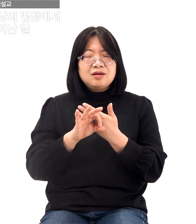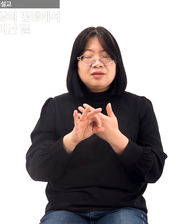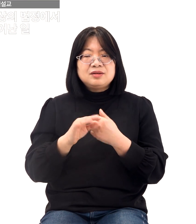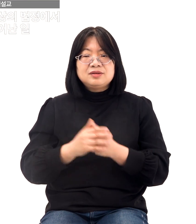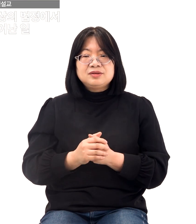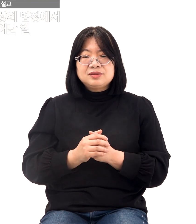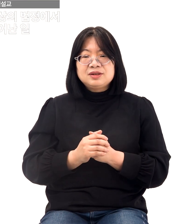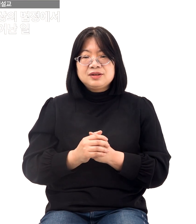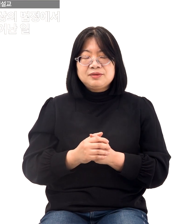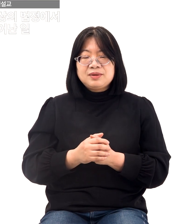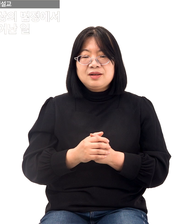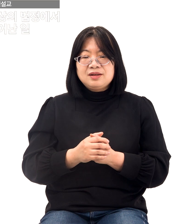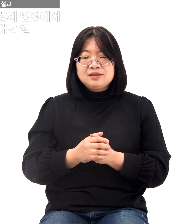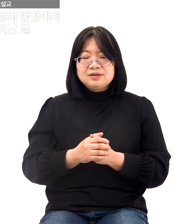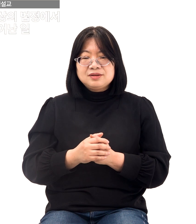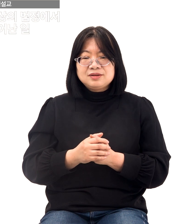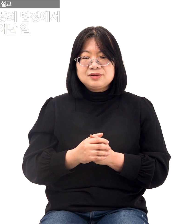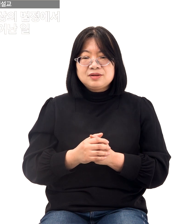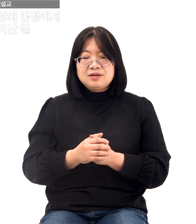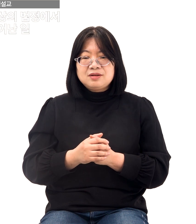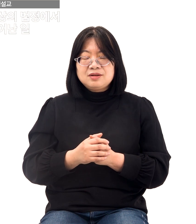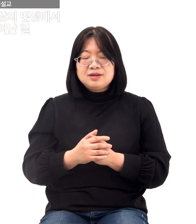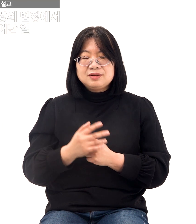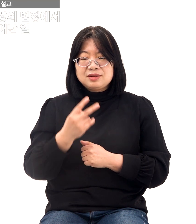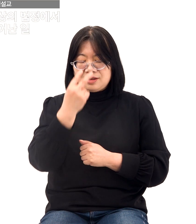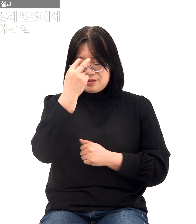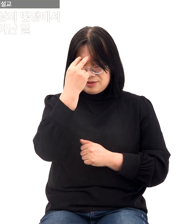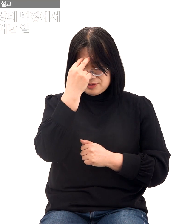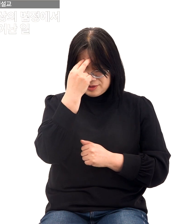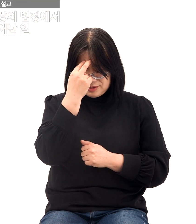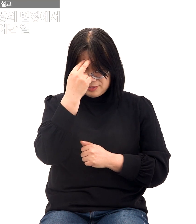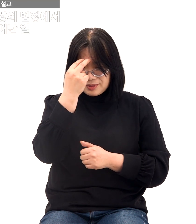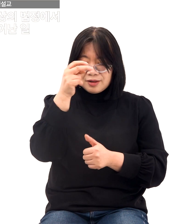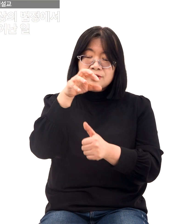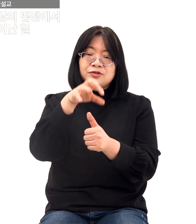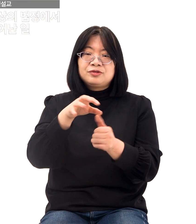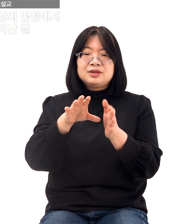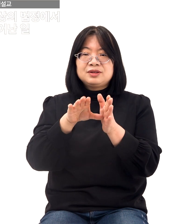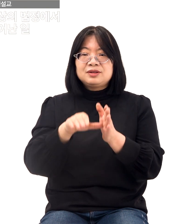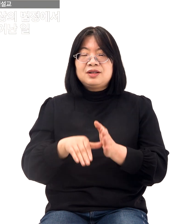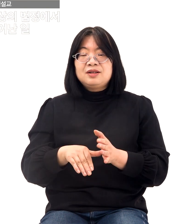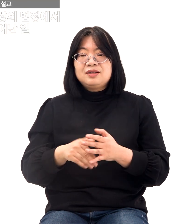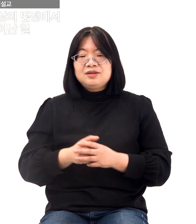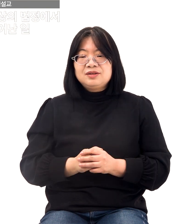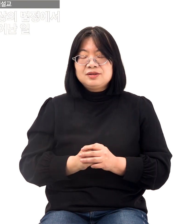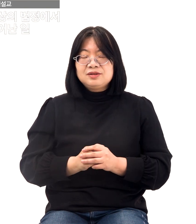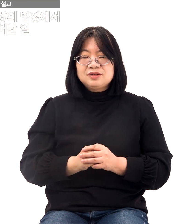낙심되며 근심에 누릴 때